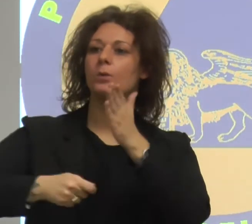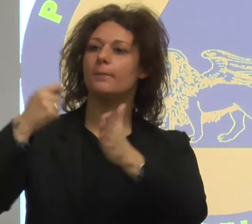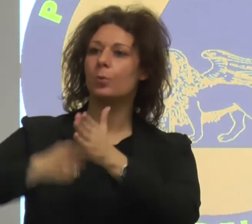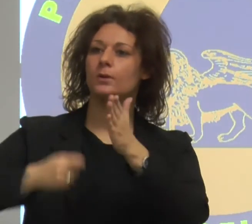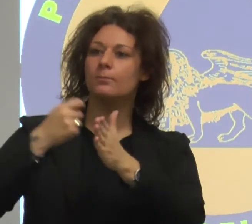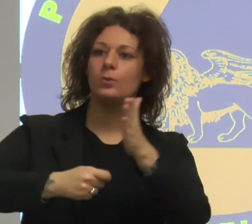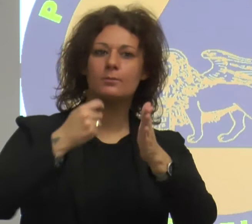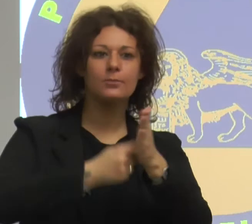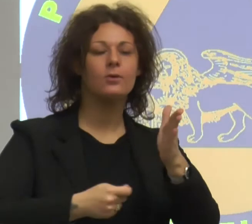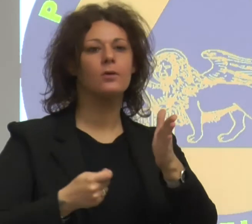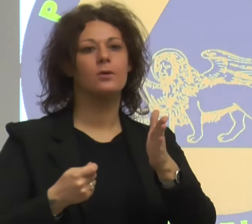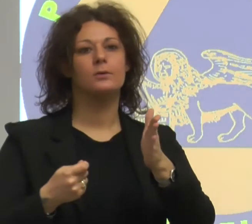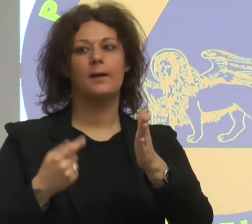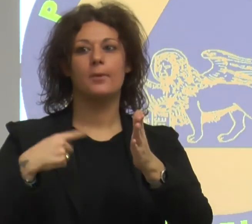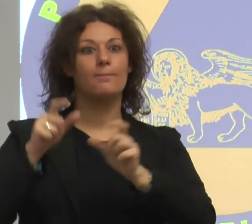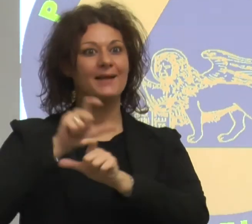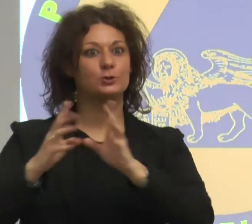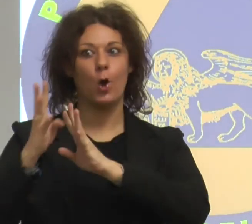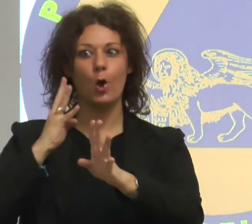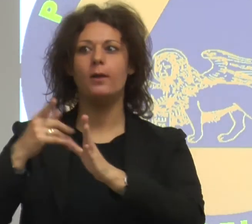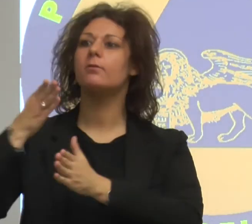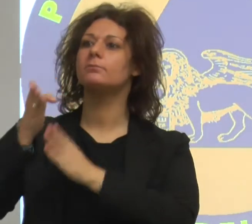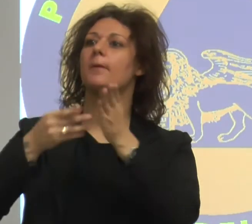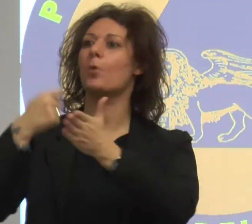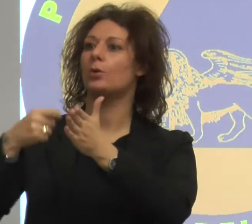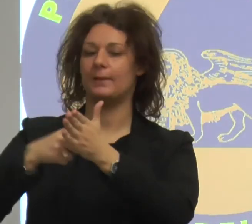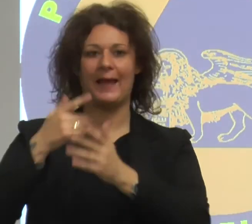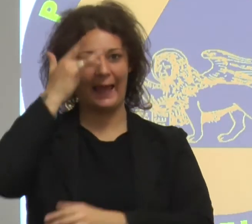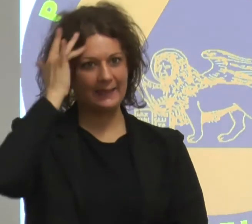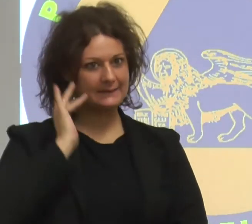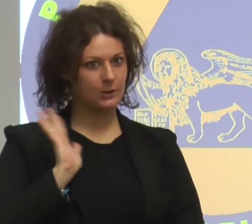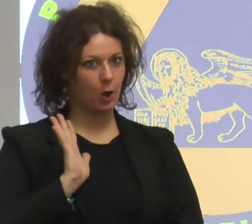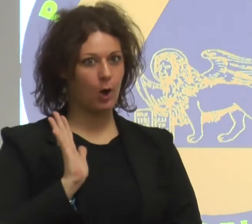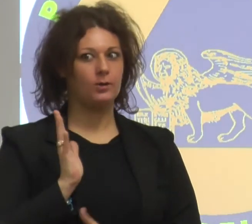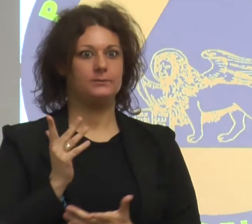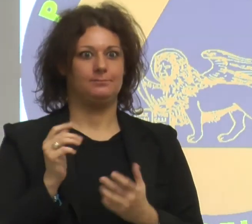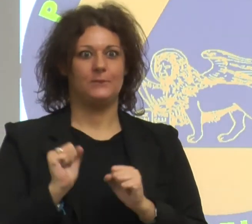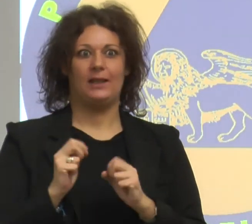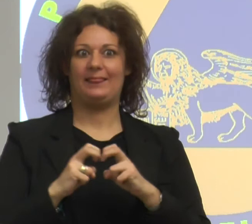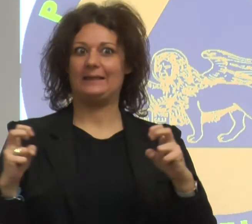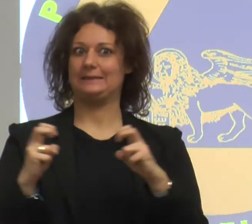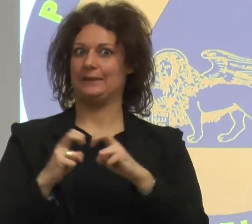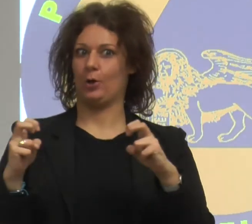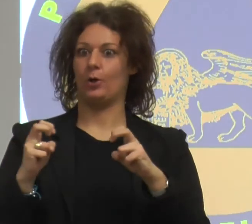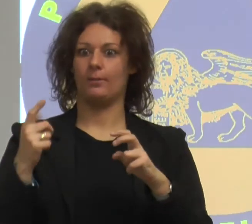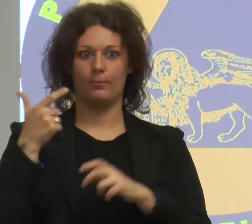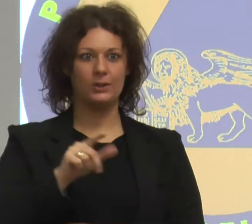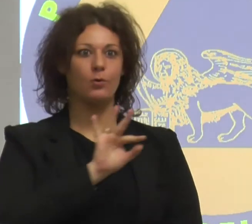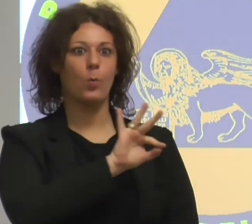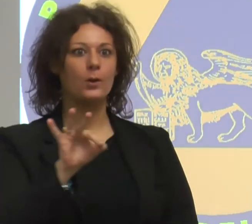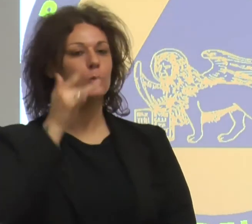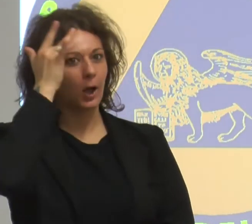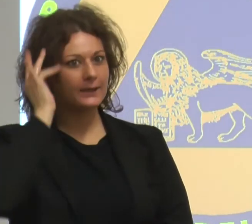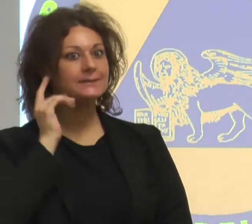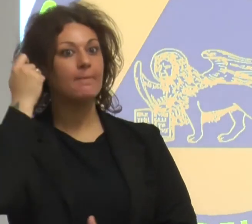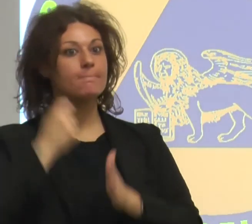c'è anche un rischio, come si vede, di tensione oltretutto, no? Perché poi immagino anche che molti siano lì, cioè beccarsi una multa di 400 euro, di 1000